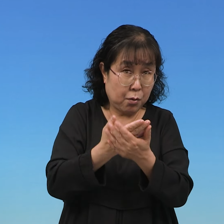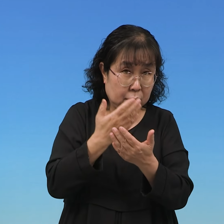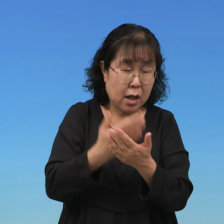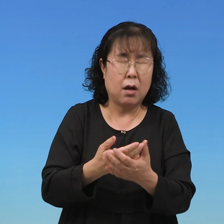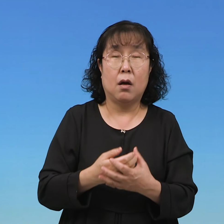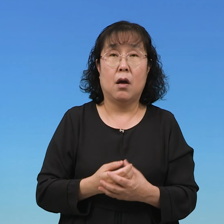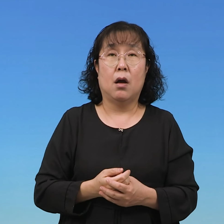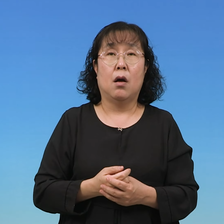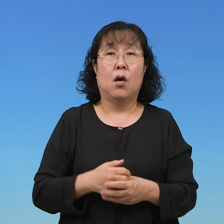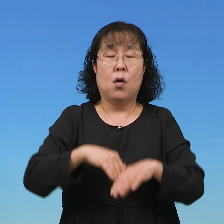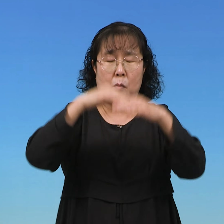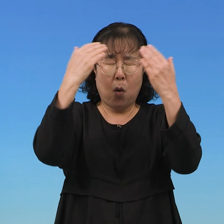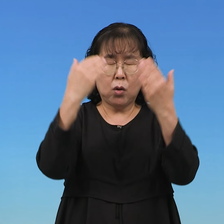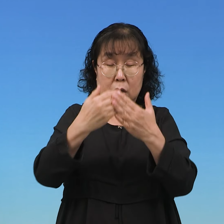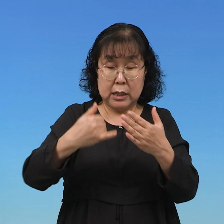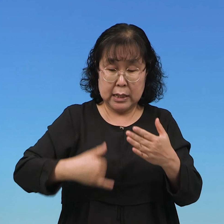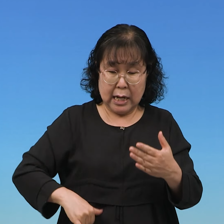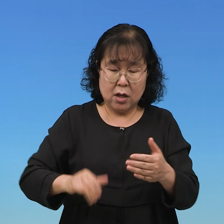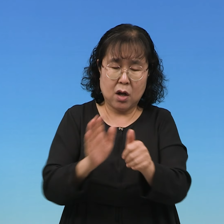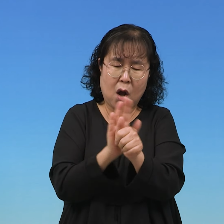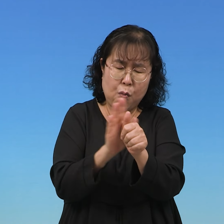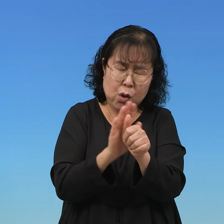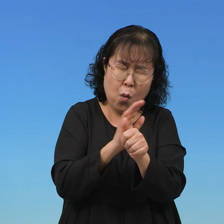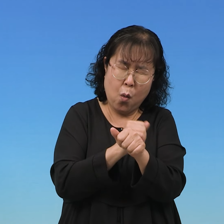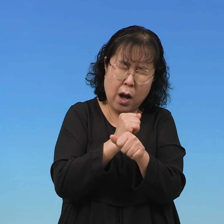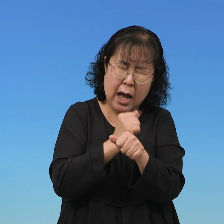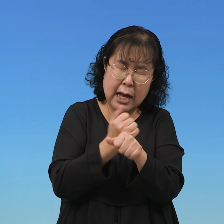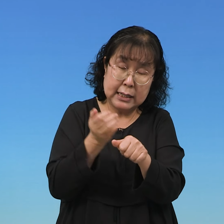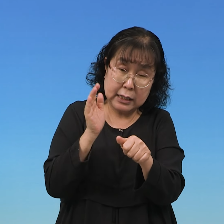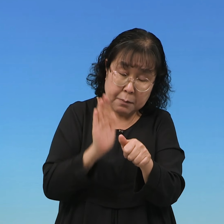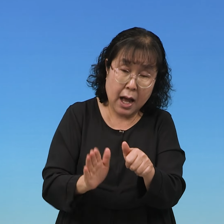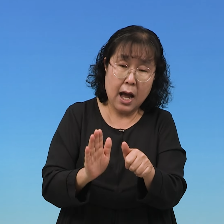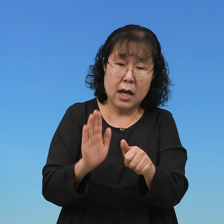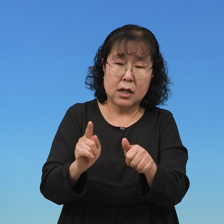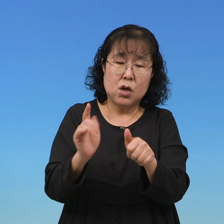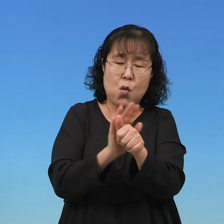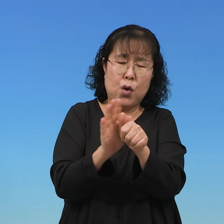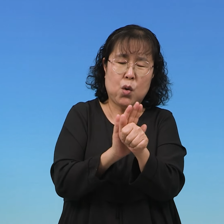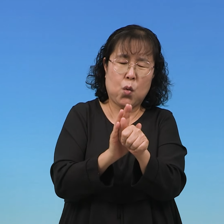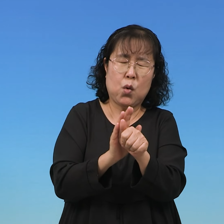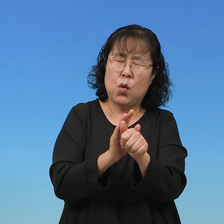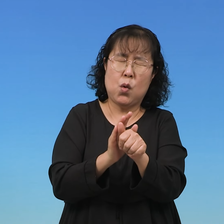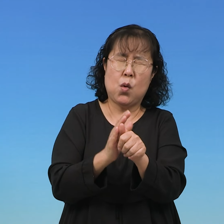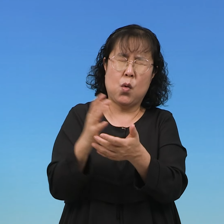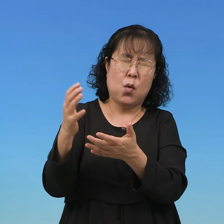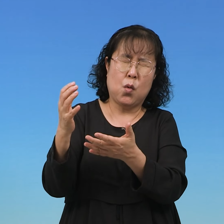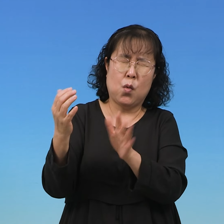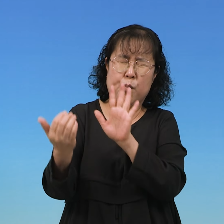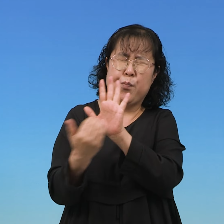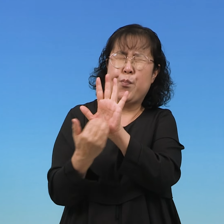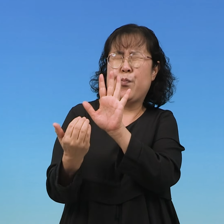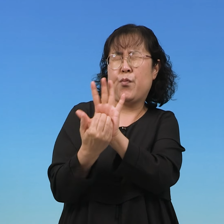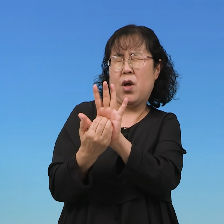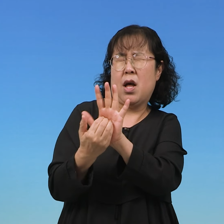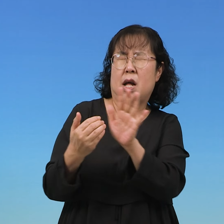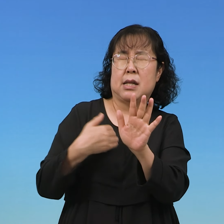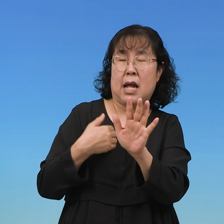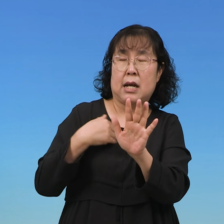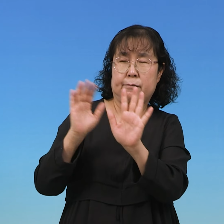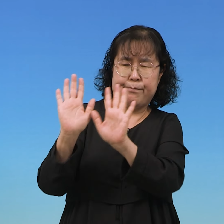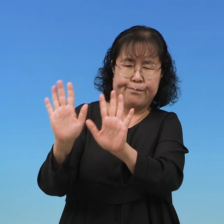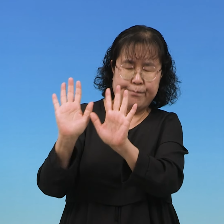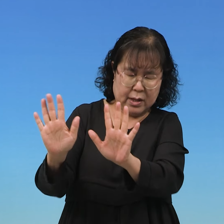느껴보십시오. 그의 모든 자녀가 위로하되 그가 그 위로를 받지 아니하여 이르되